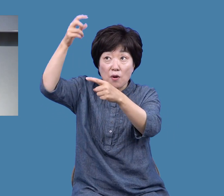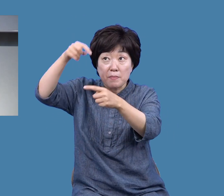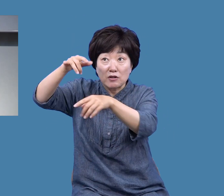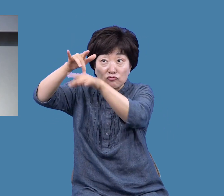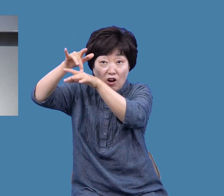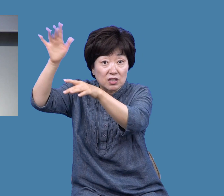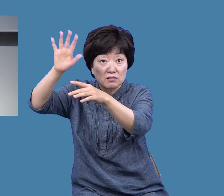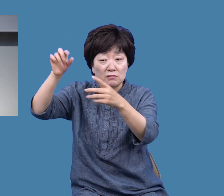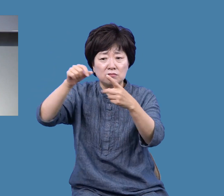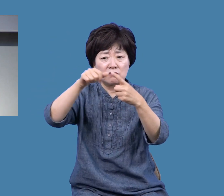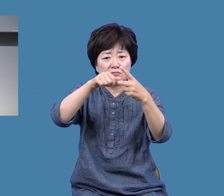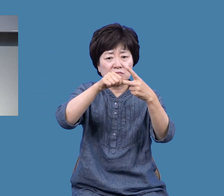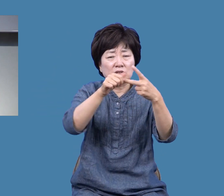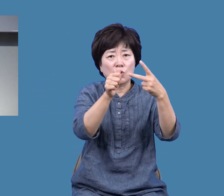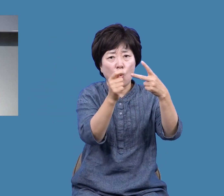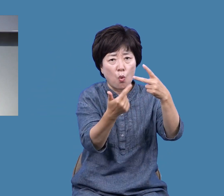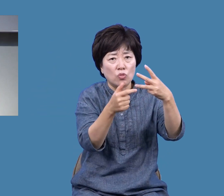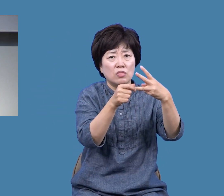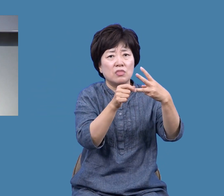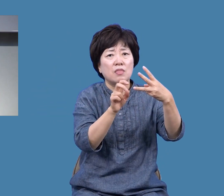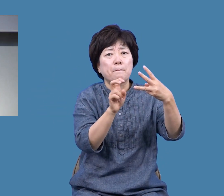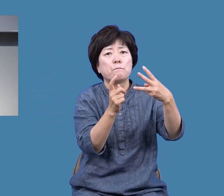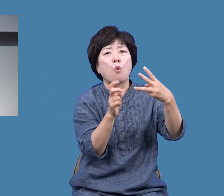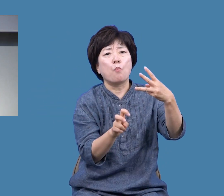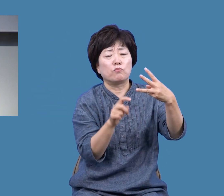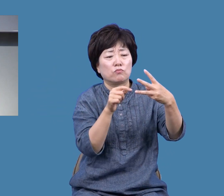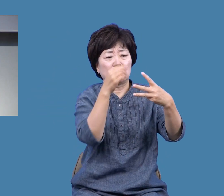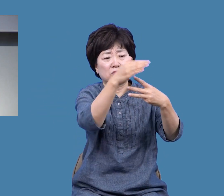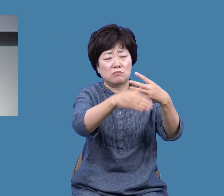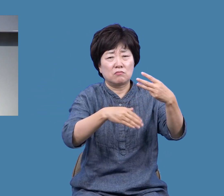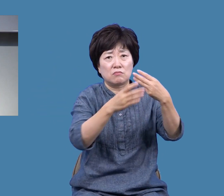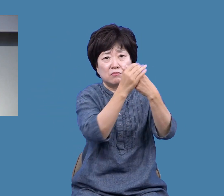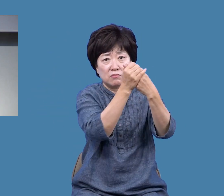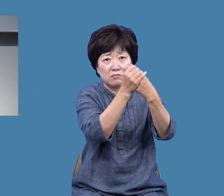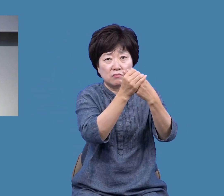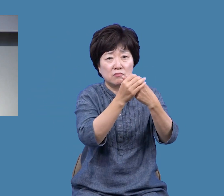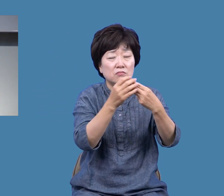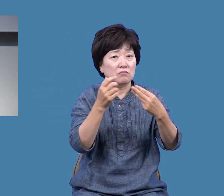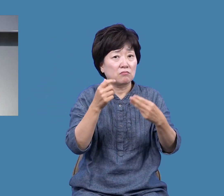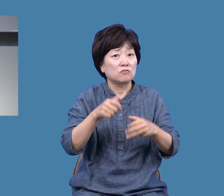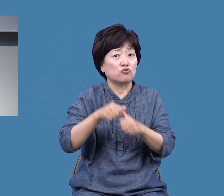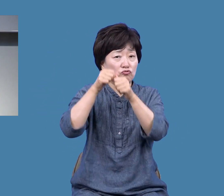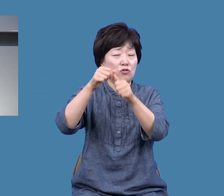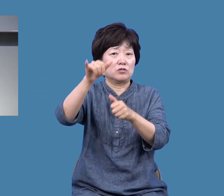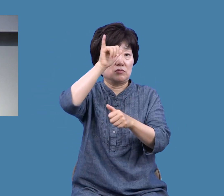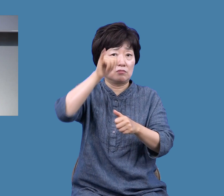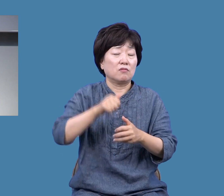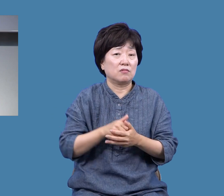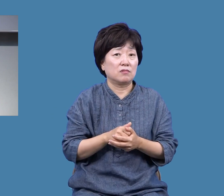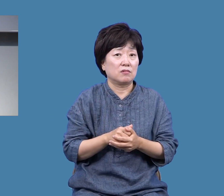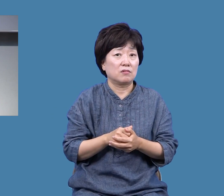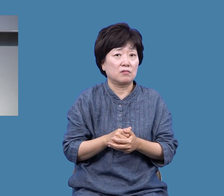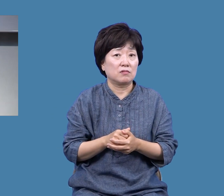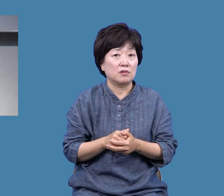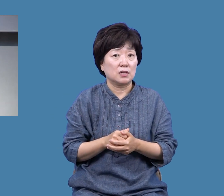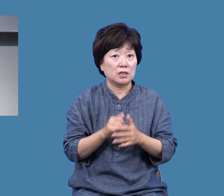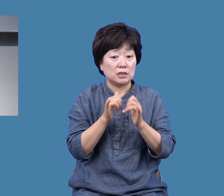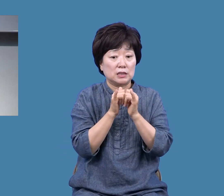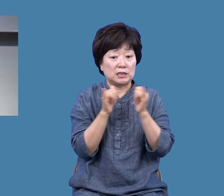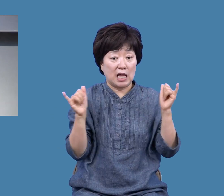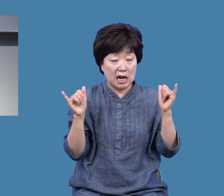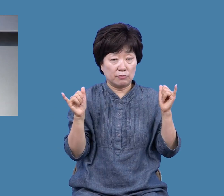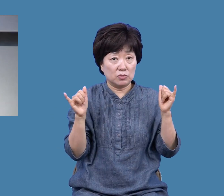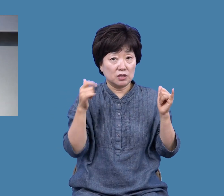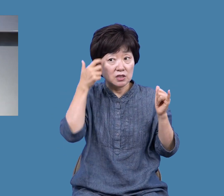몸을 구원하신다는 거예요. 왜냐하면 인간 안에서는 영과 몸이 따로따로 존재하지 않기 때문에 인간의 구원이라고